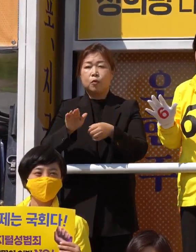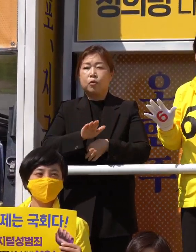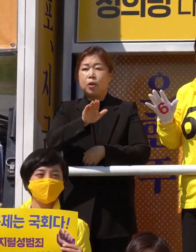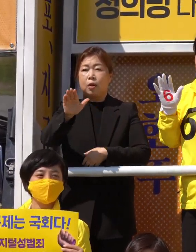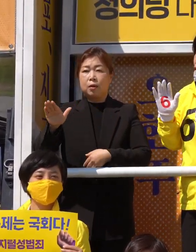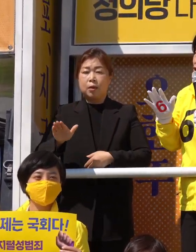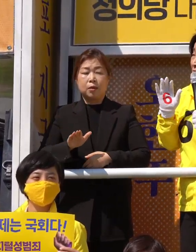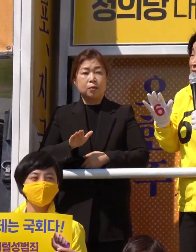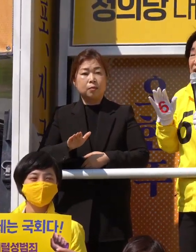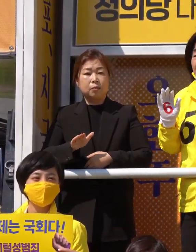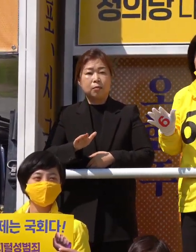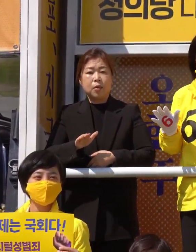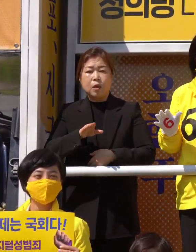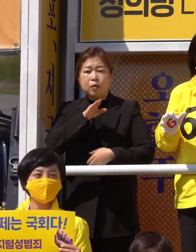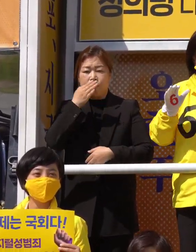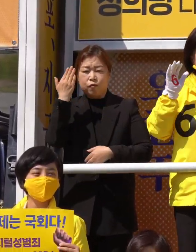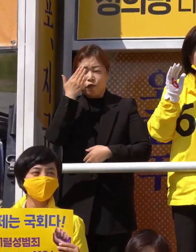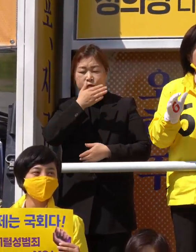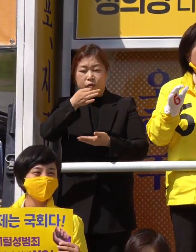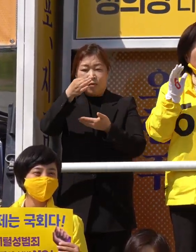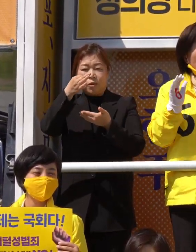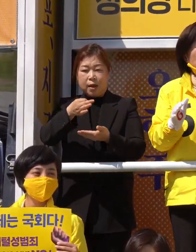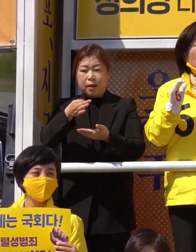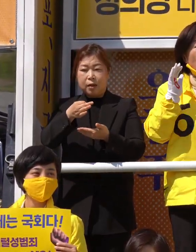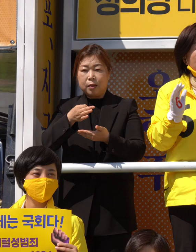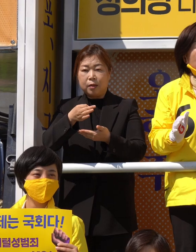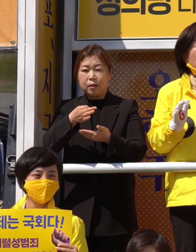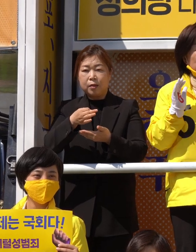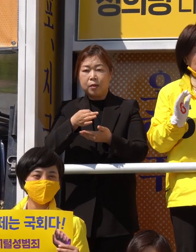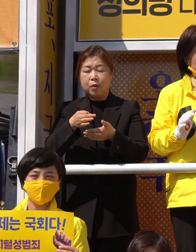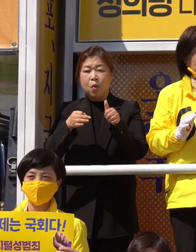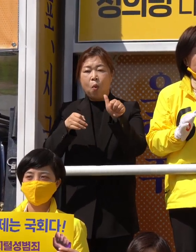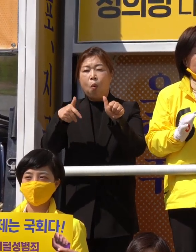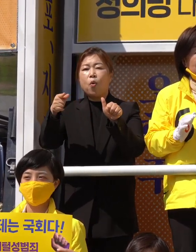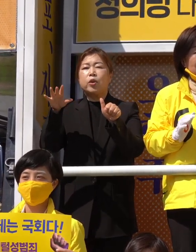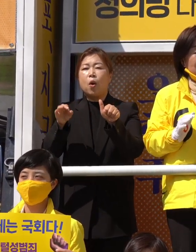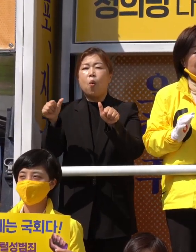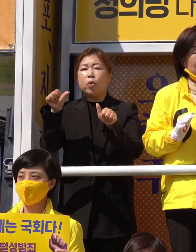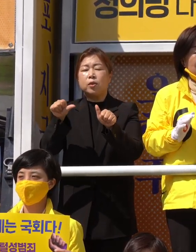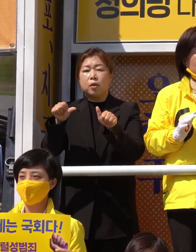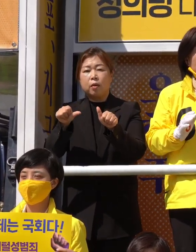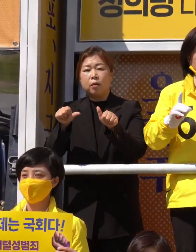우리나라 순자산이 1경 5,500억입니다.